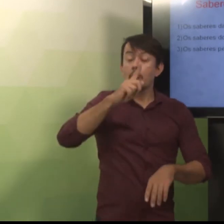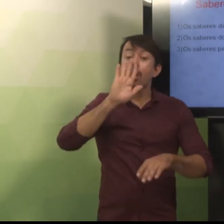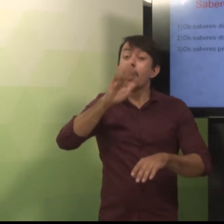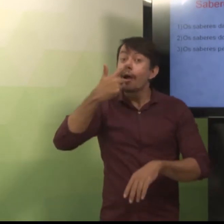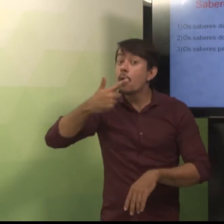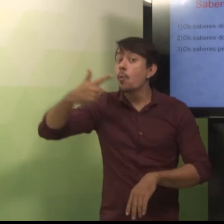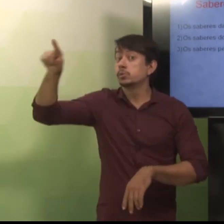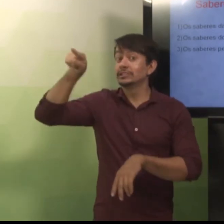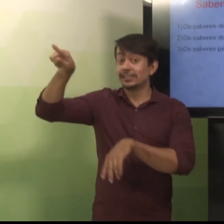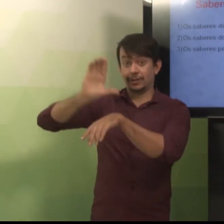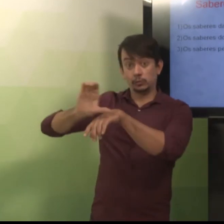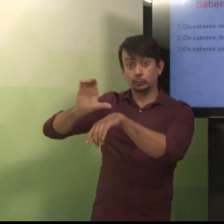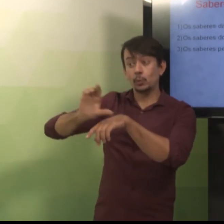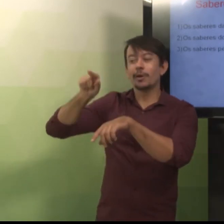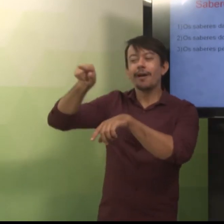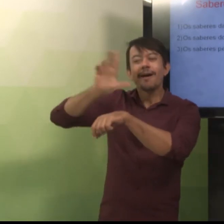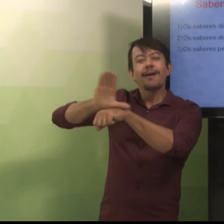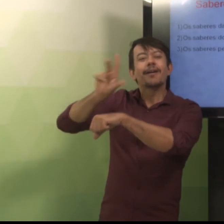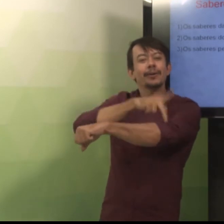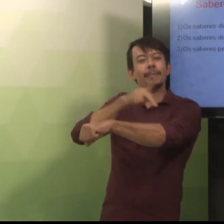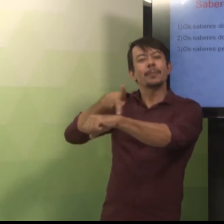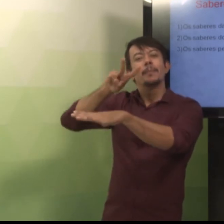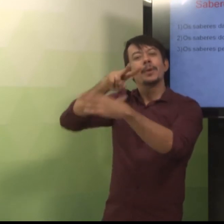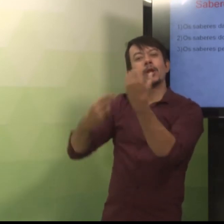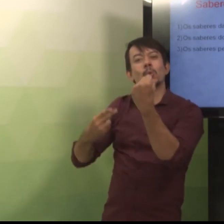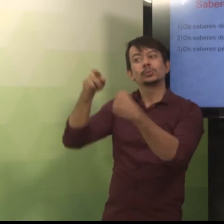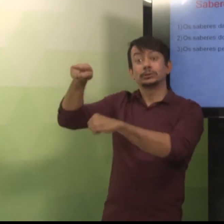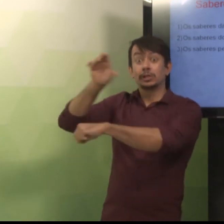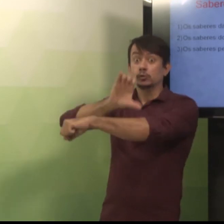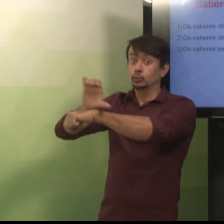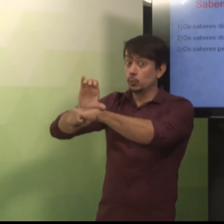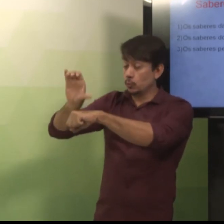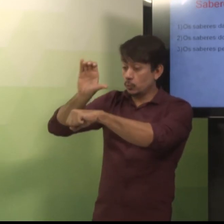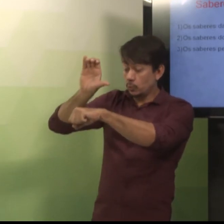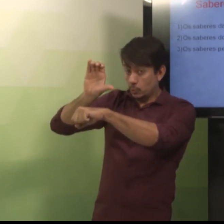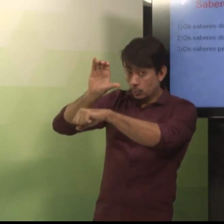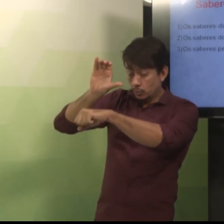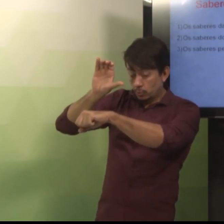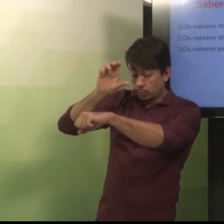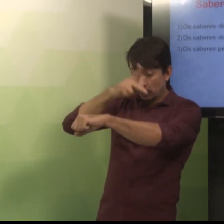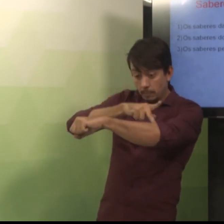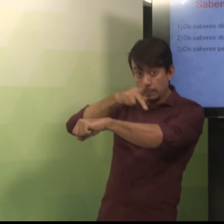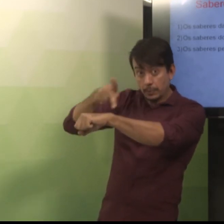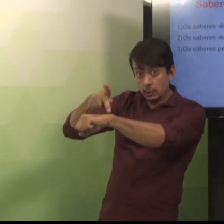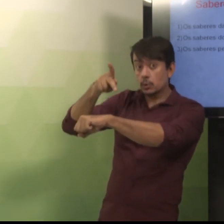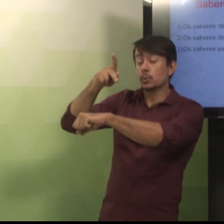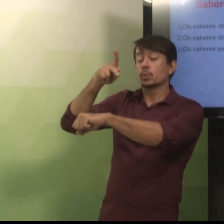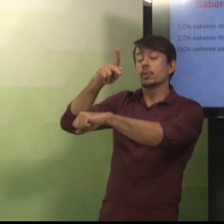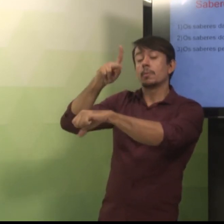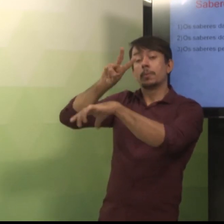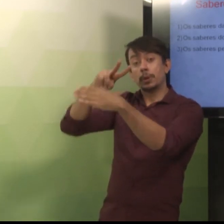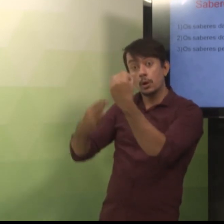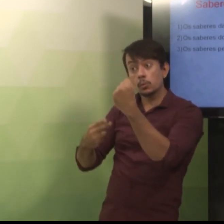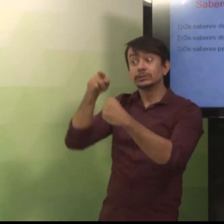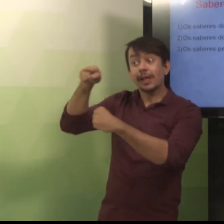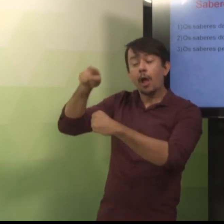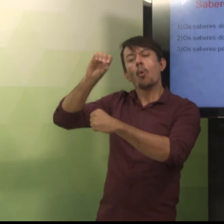Para o ensino infantil, temos outro curso, que é a pedagogia bilíngue, ou